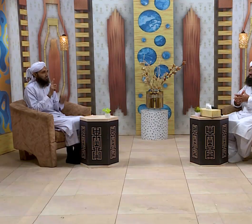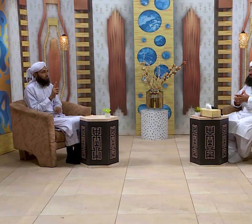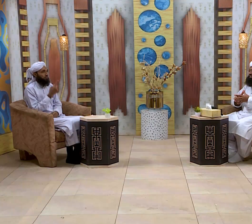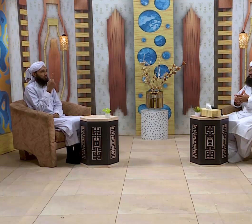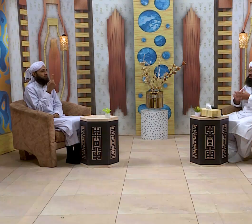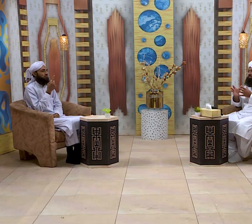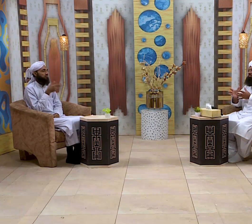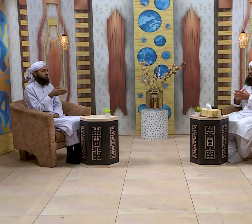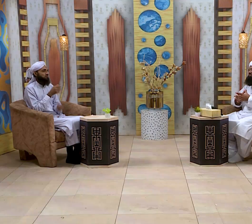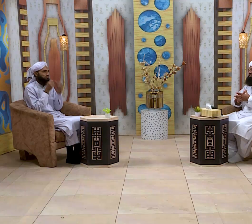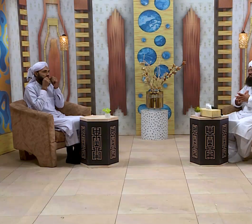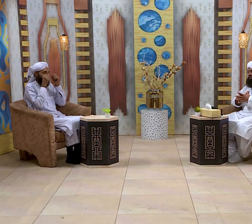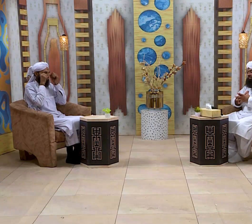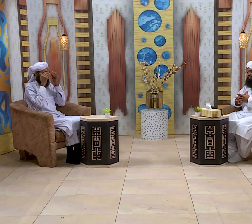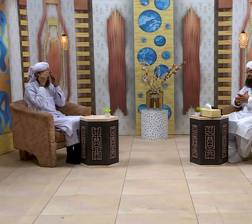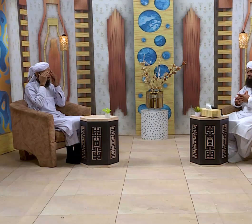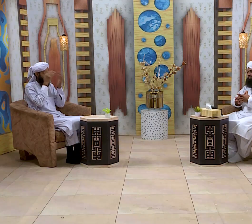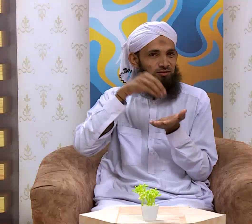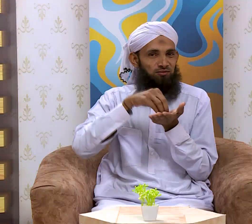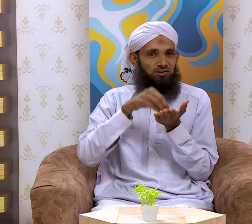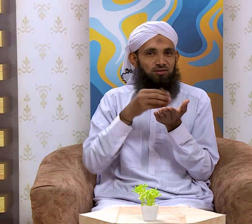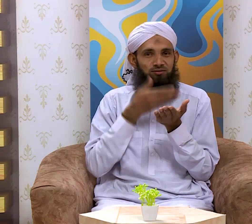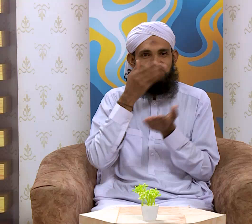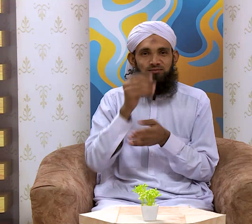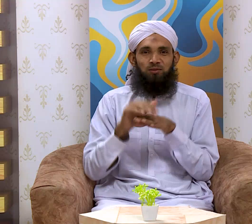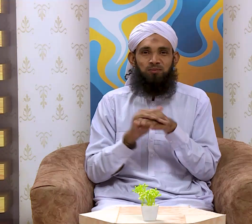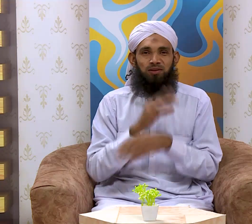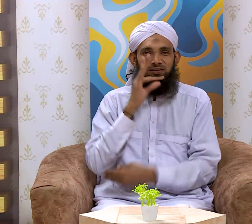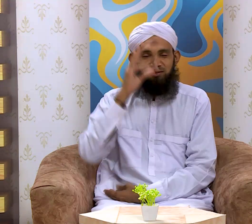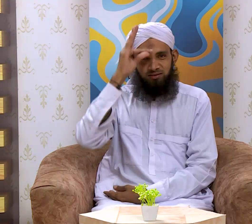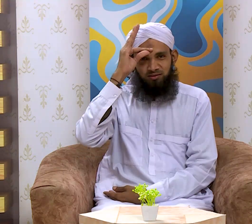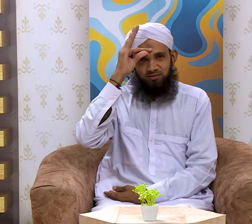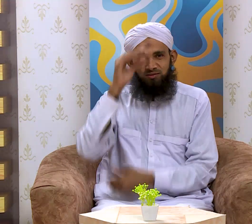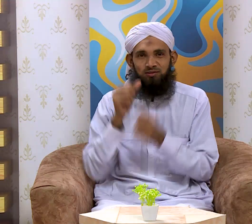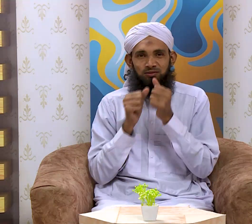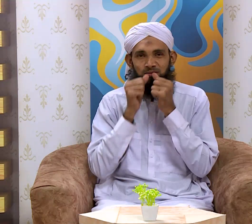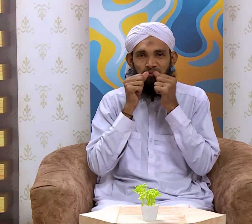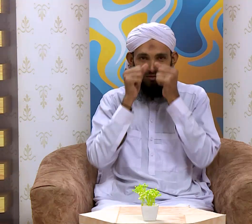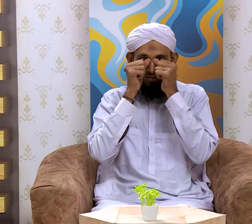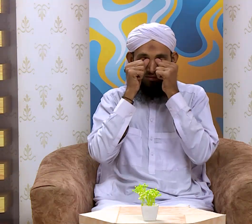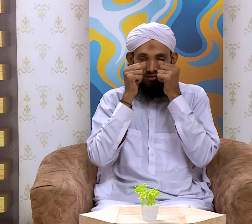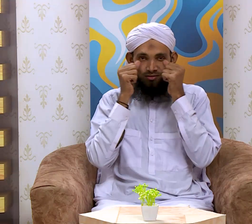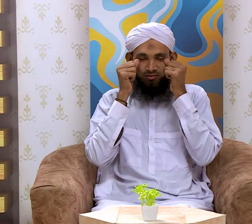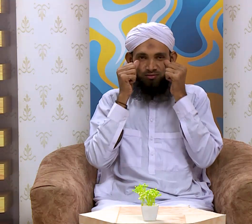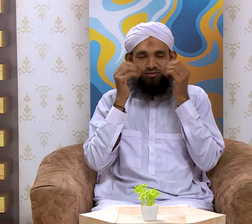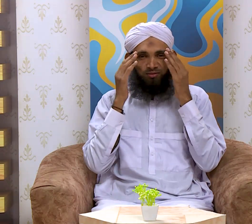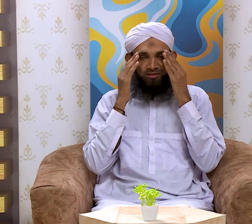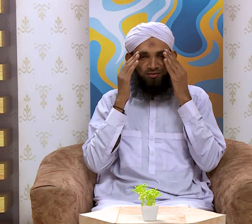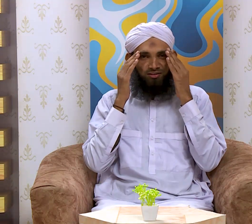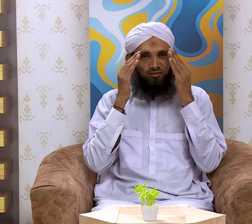میں درود پاک کی فضیلت شامل کرتے ہیں۔ اللہ پاک کے آخری نبی حضور مکی مدنی صلی اللہ علیہ وآلہ وصحبہ وبارک